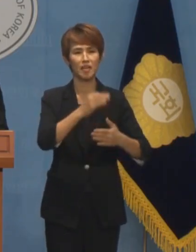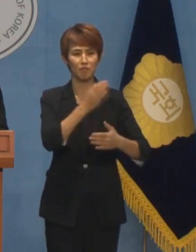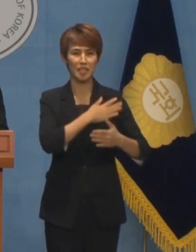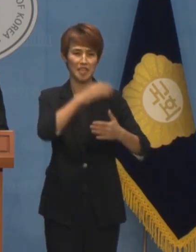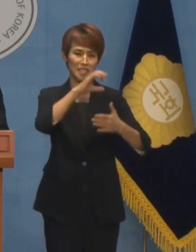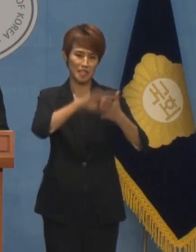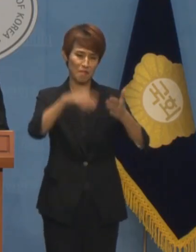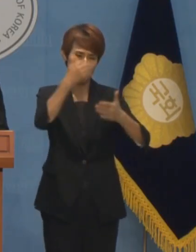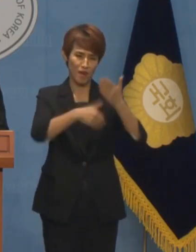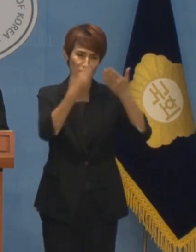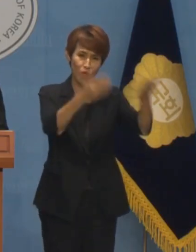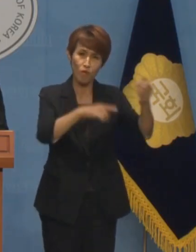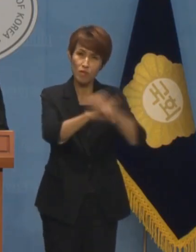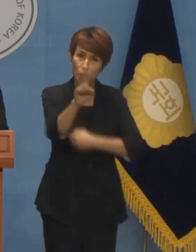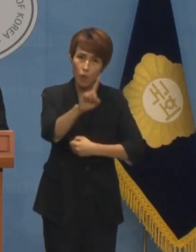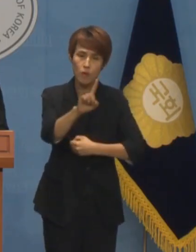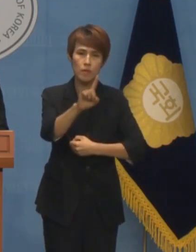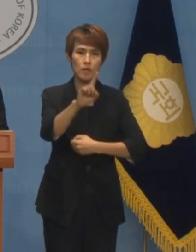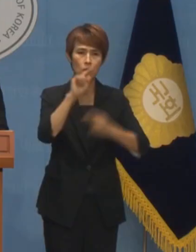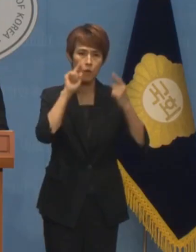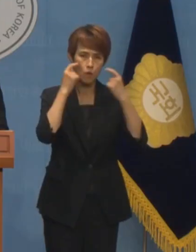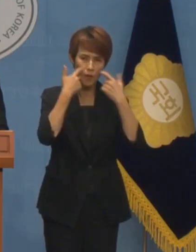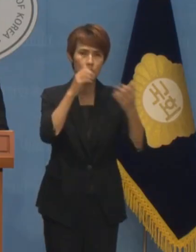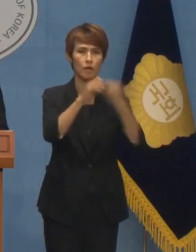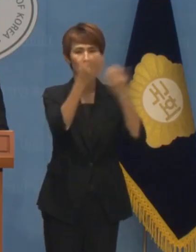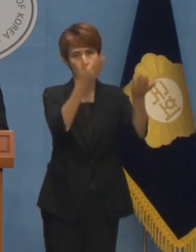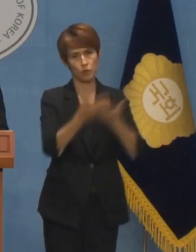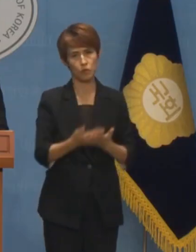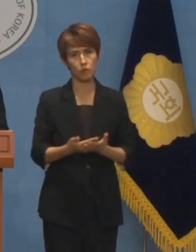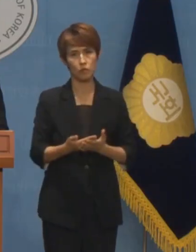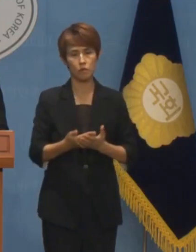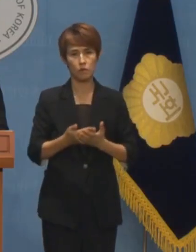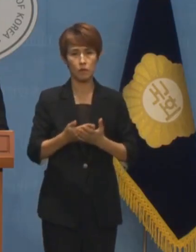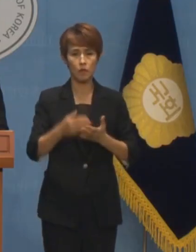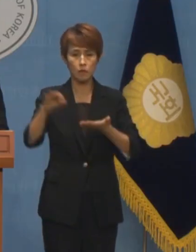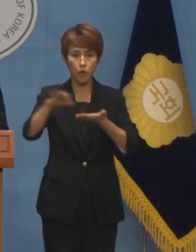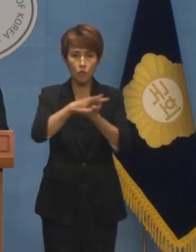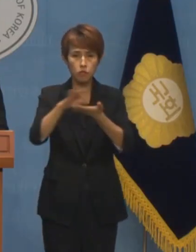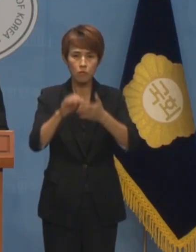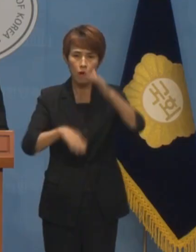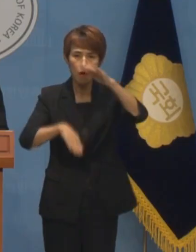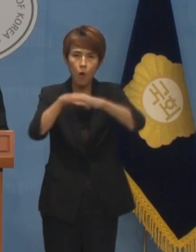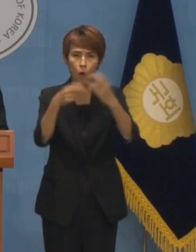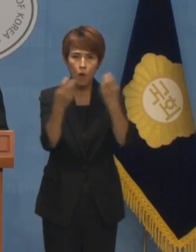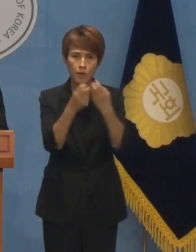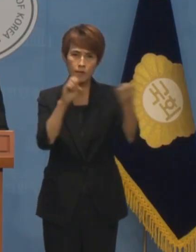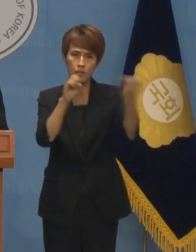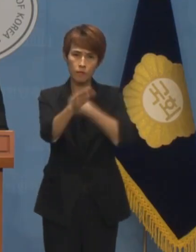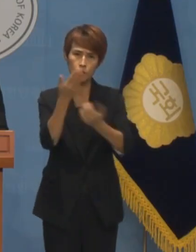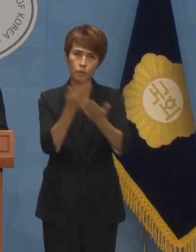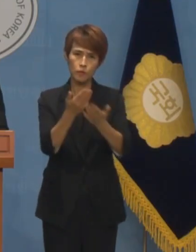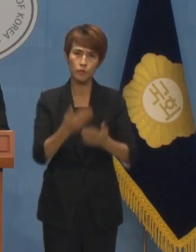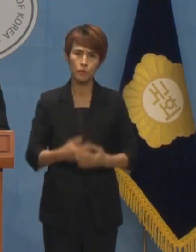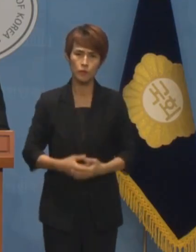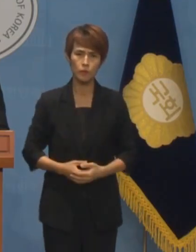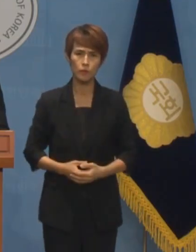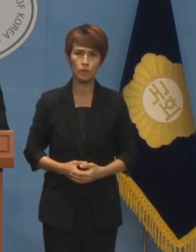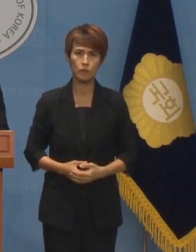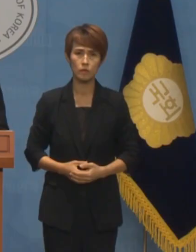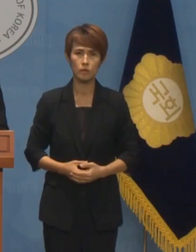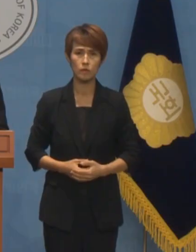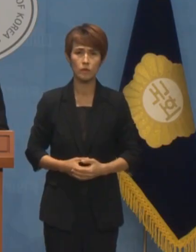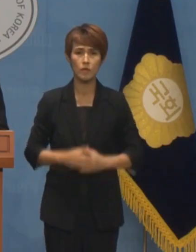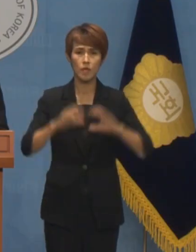이유를 분명히 설명하고 말라가는 나라 곳간을 대체 어떻게 충당할 것인지 답해야 합니다. 나라